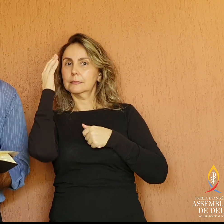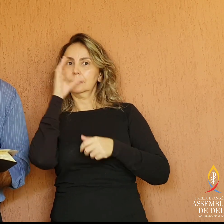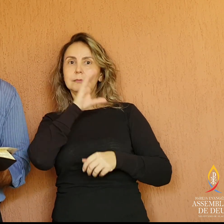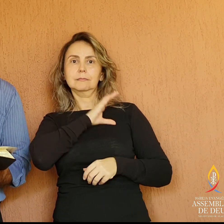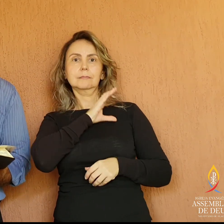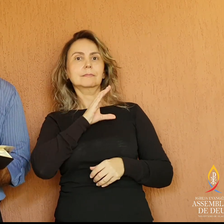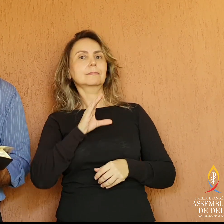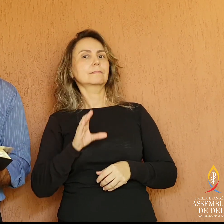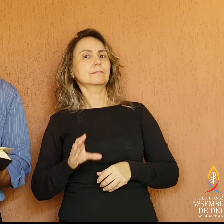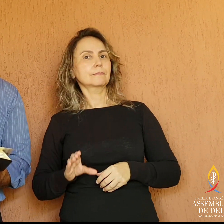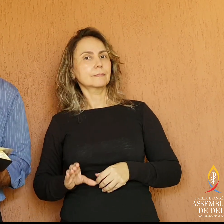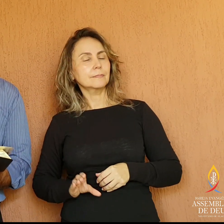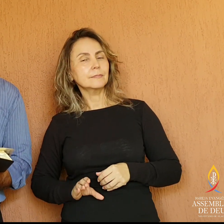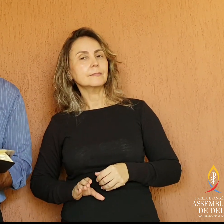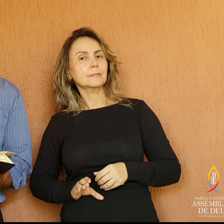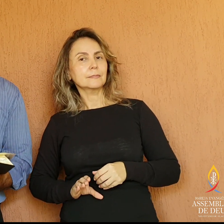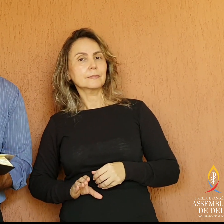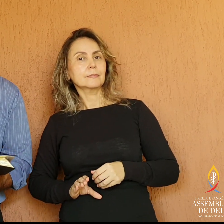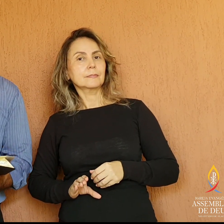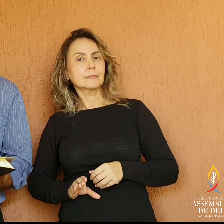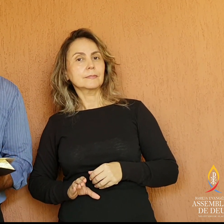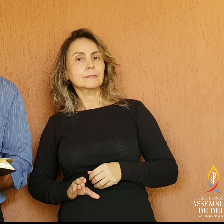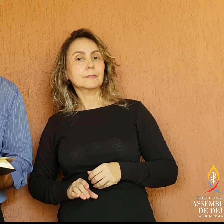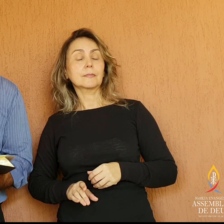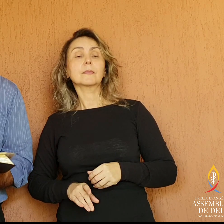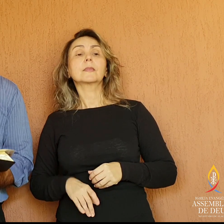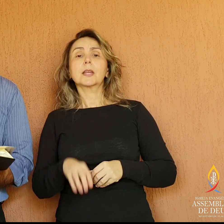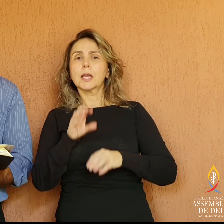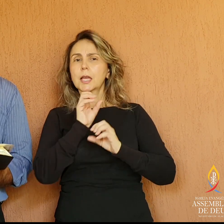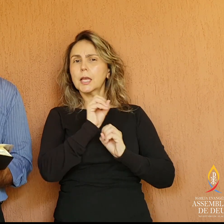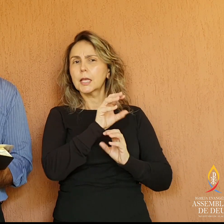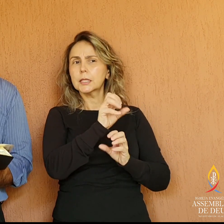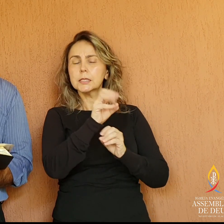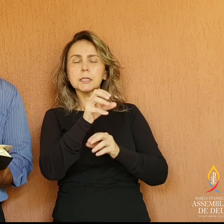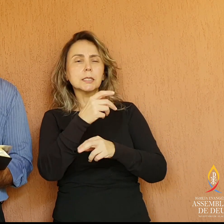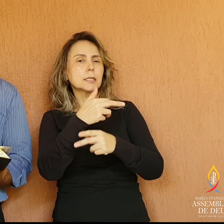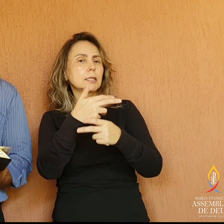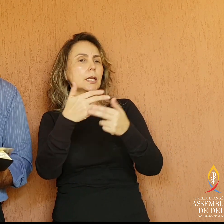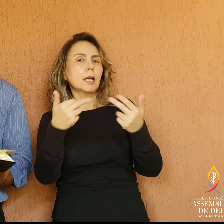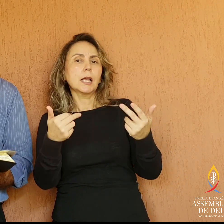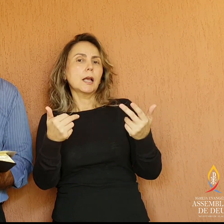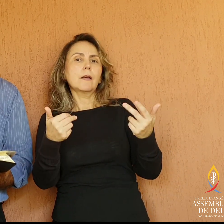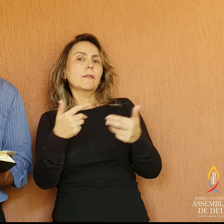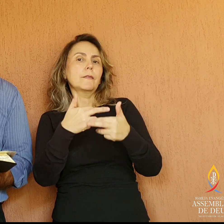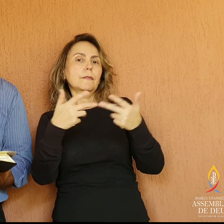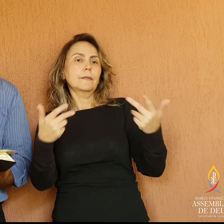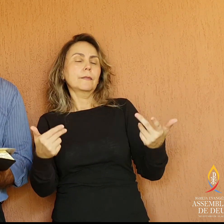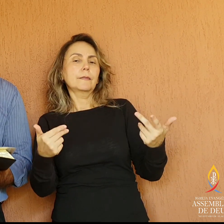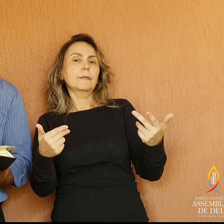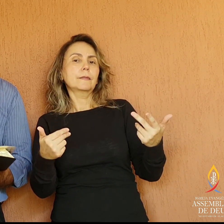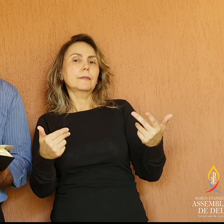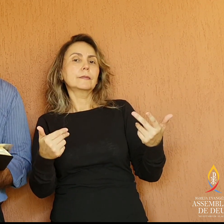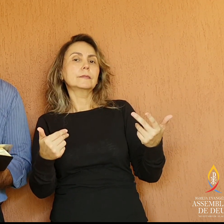Cristo, ele falava de várias formas às pessoas da sua época.